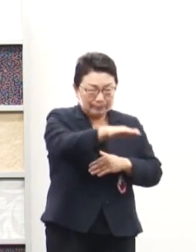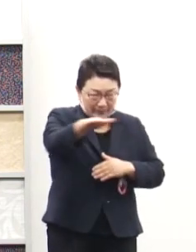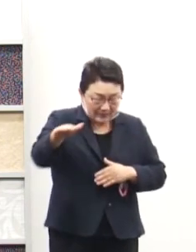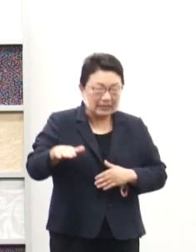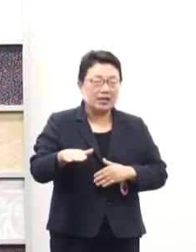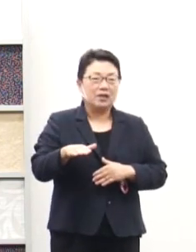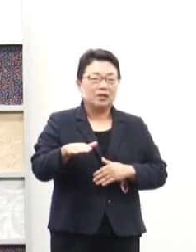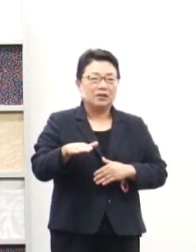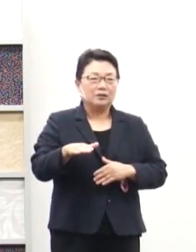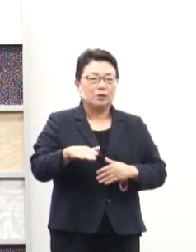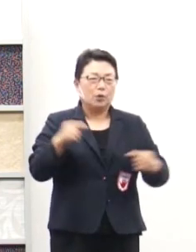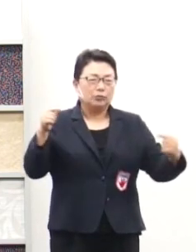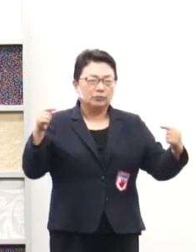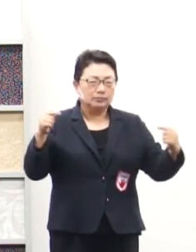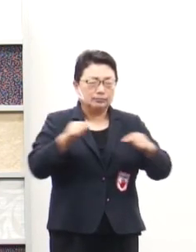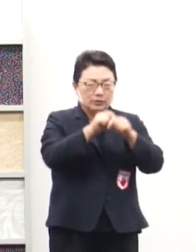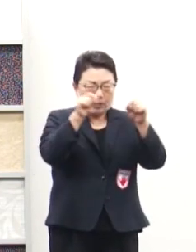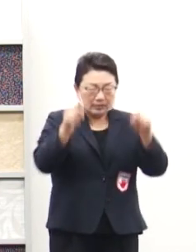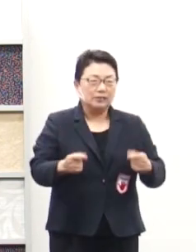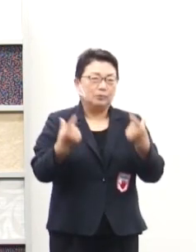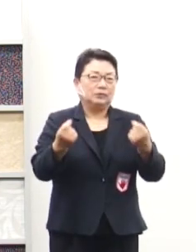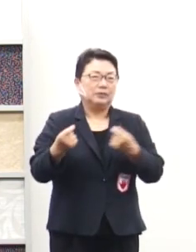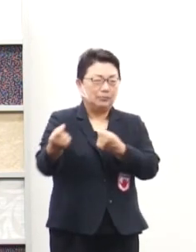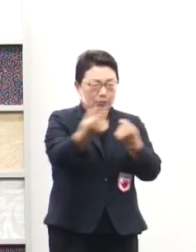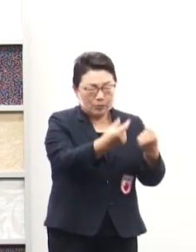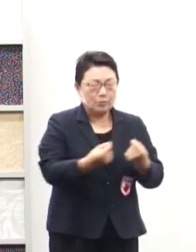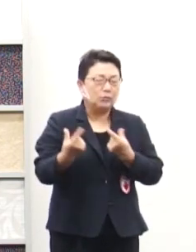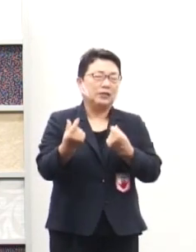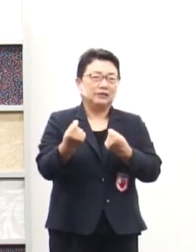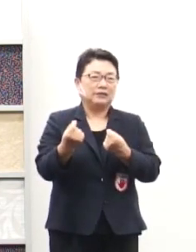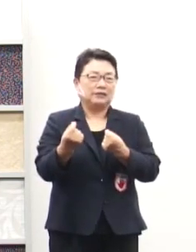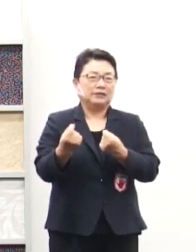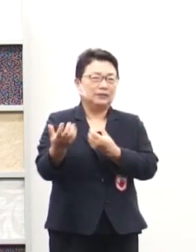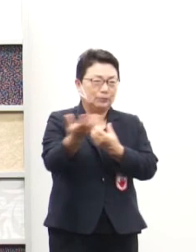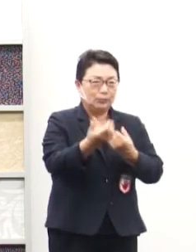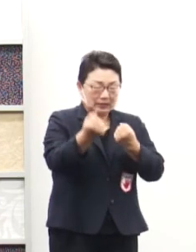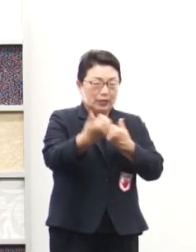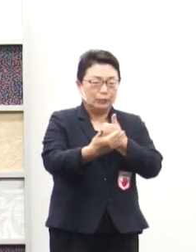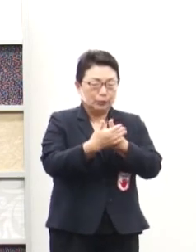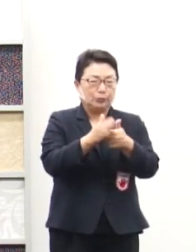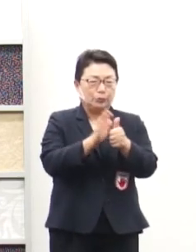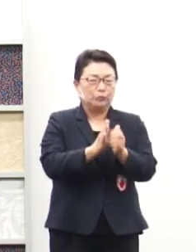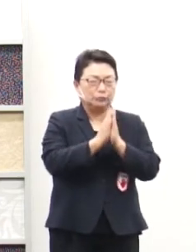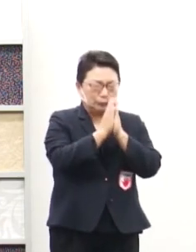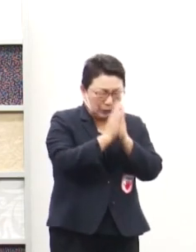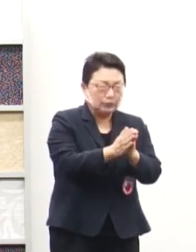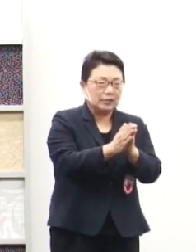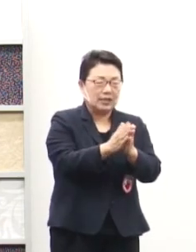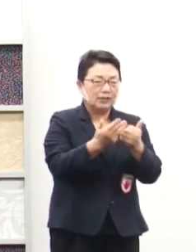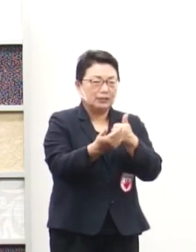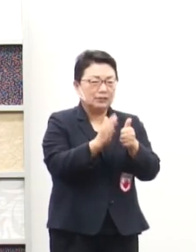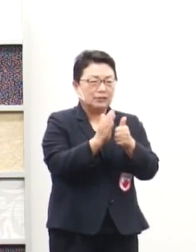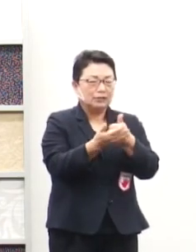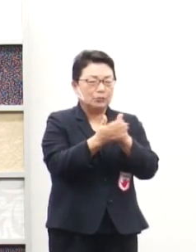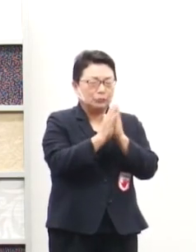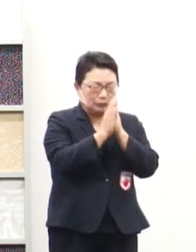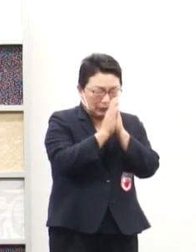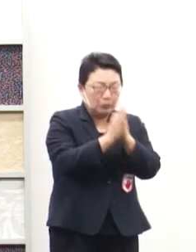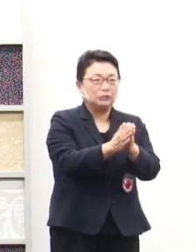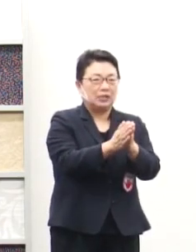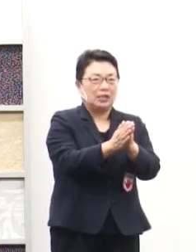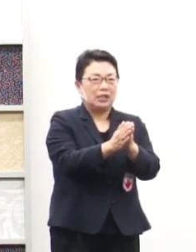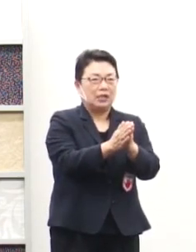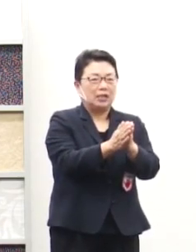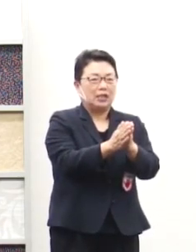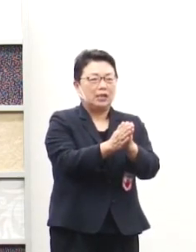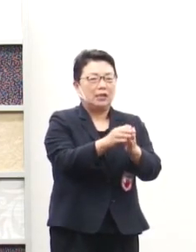の共通課題でありますし、その基本的にはその協力要請という形で、私は対処